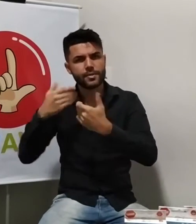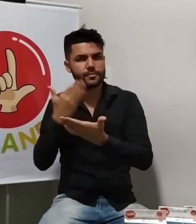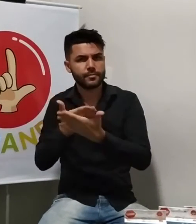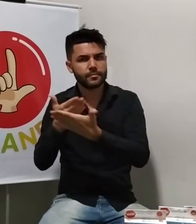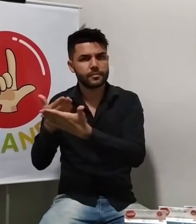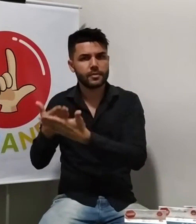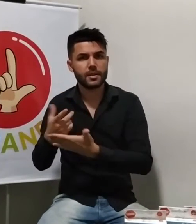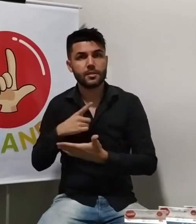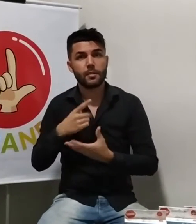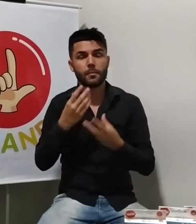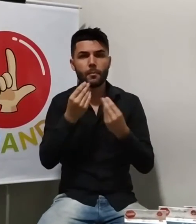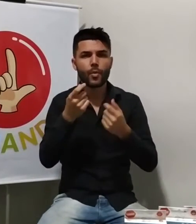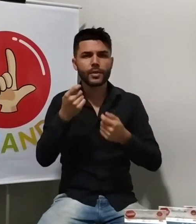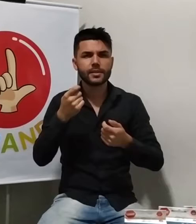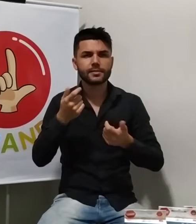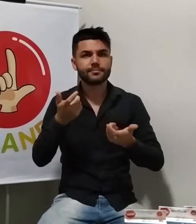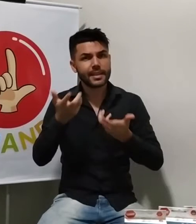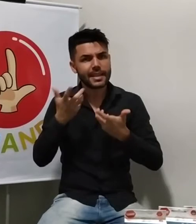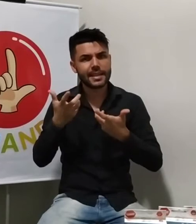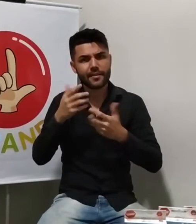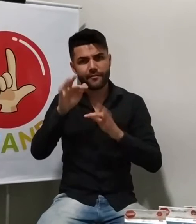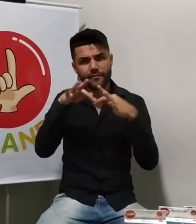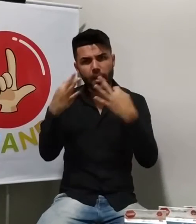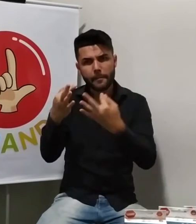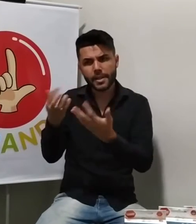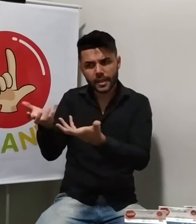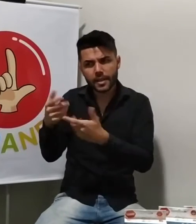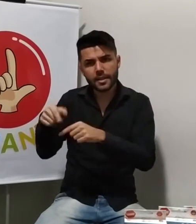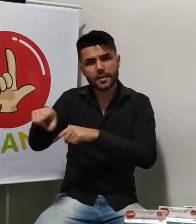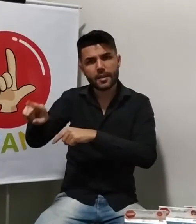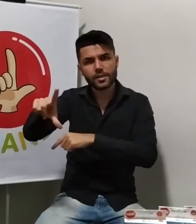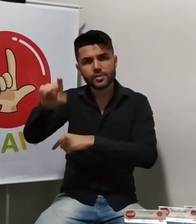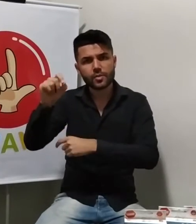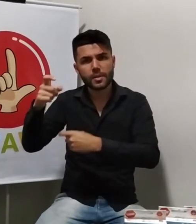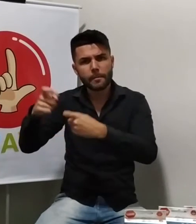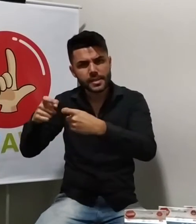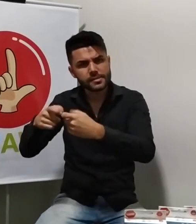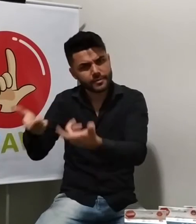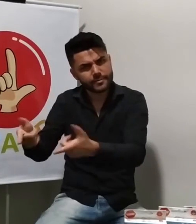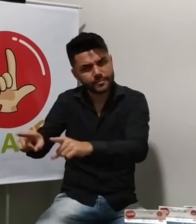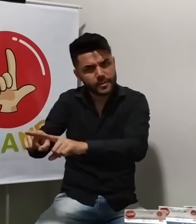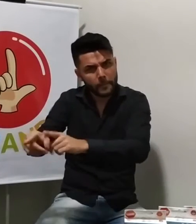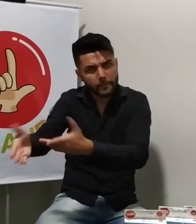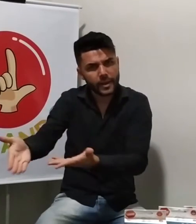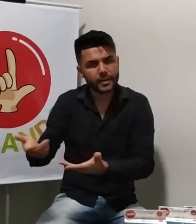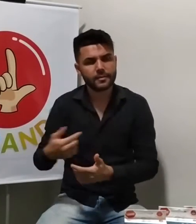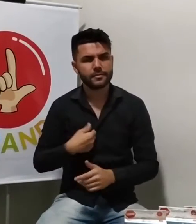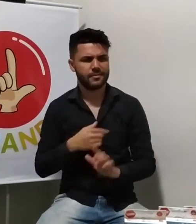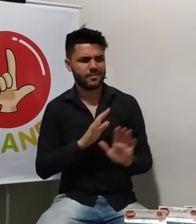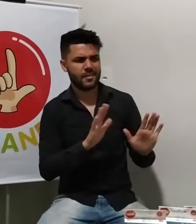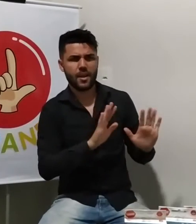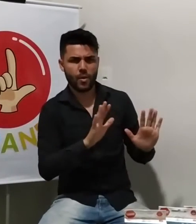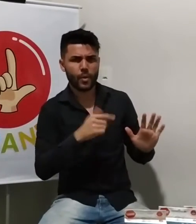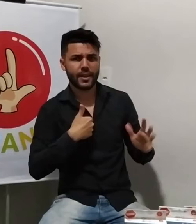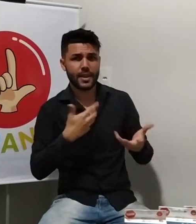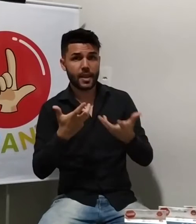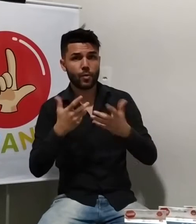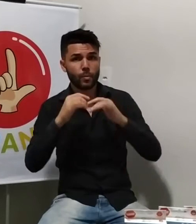também acabou indo pra esse caminho. E eu fui estudar publicidade na SPM, que era a Escola Superior de Propaganda e Marketing, que na época eu